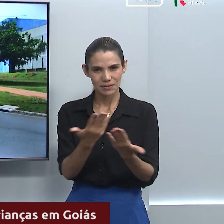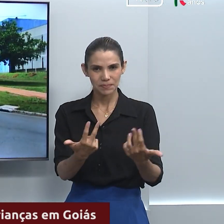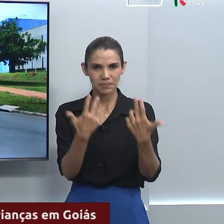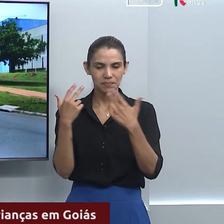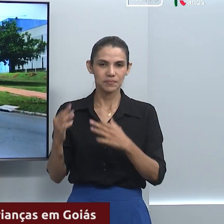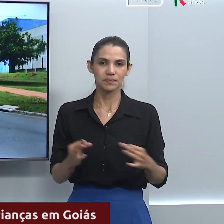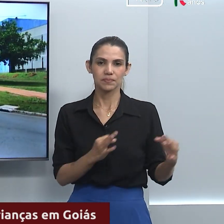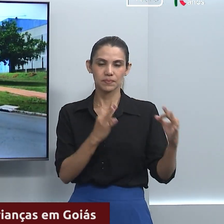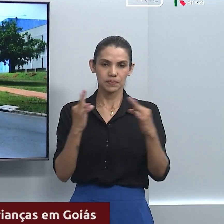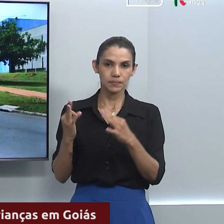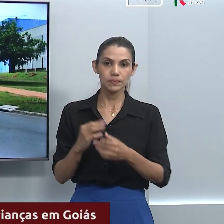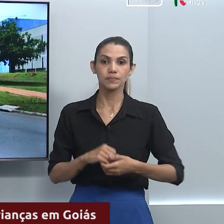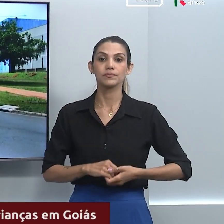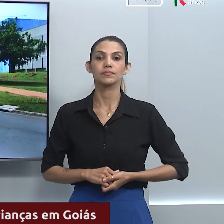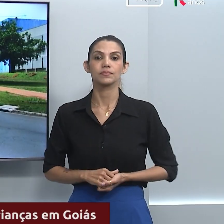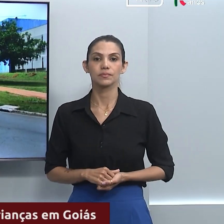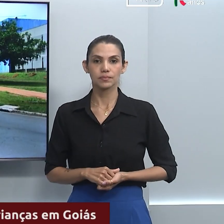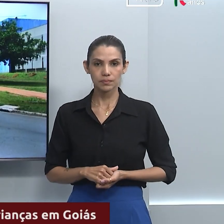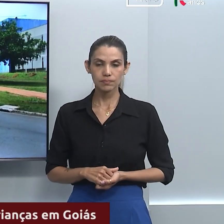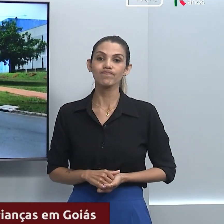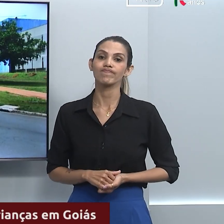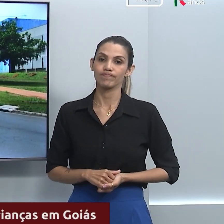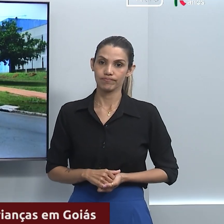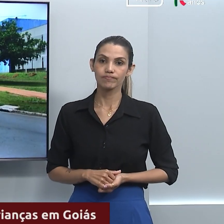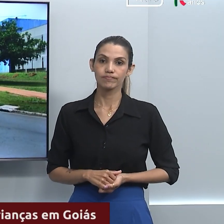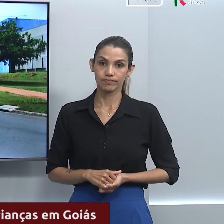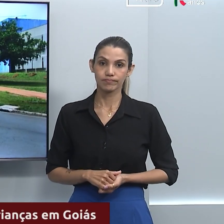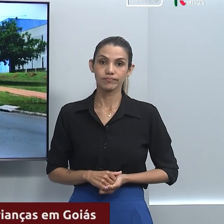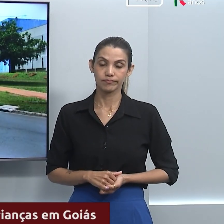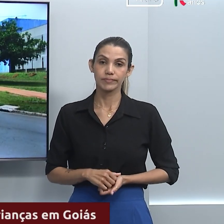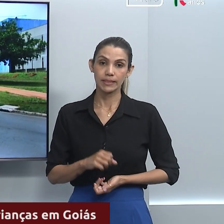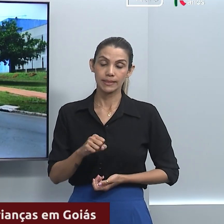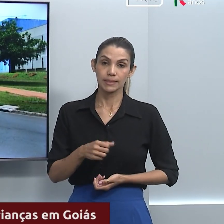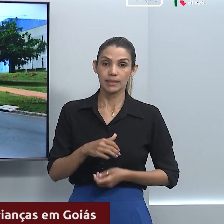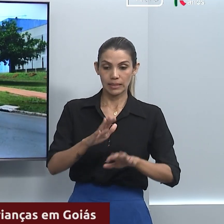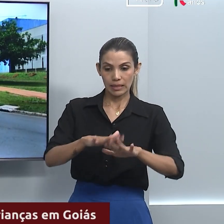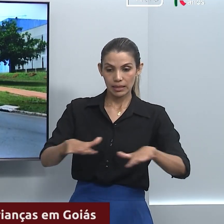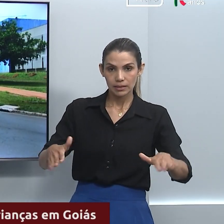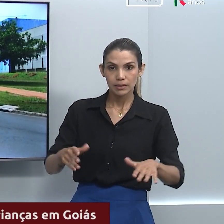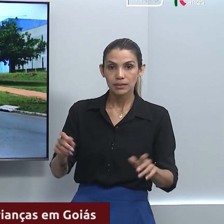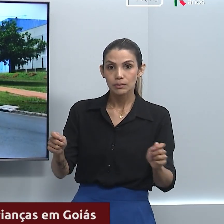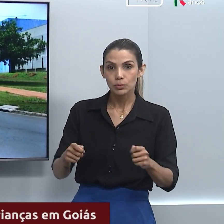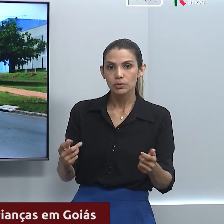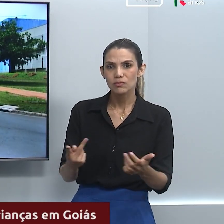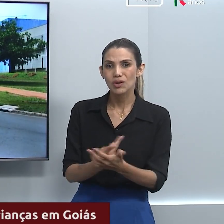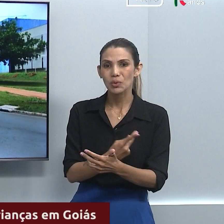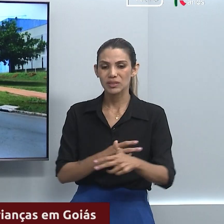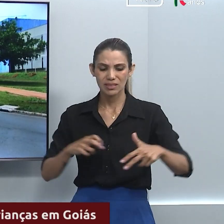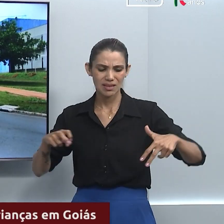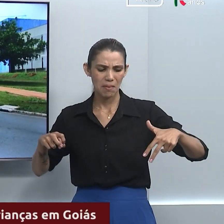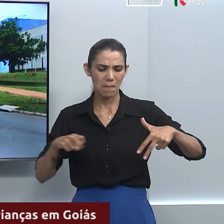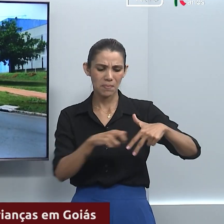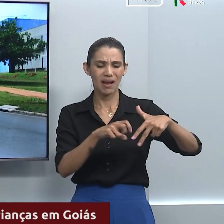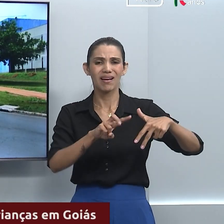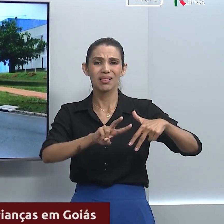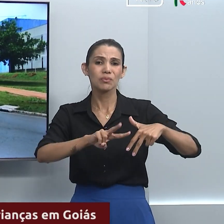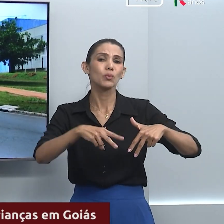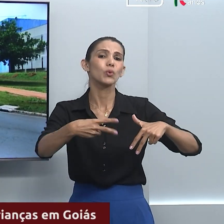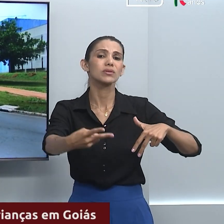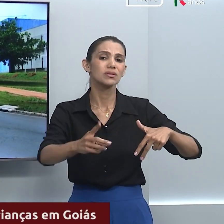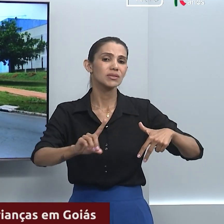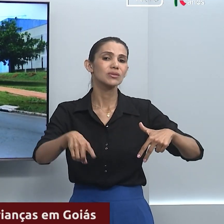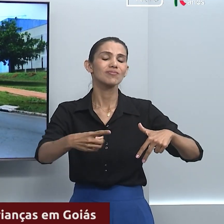telespectadores aqui da TV UFG. Camila? Pois é, então as crianças elas podem sofrer sequelas graves por conta